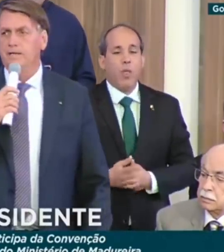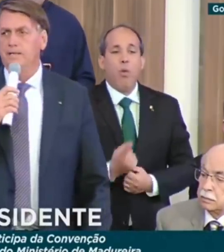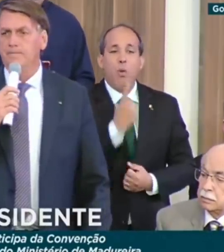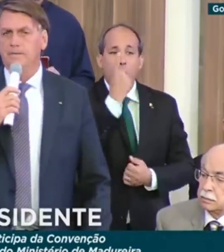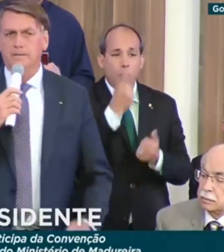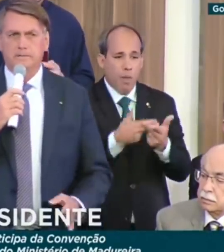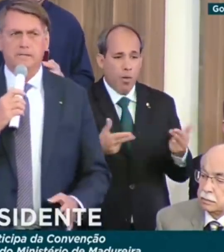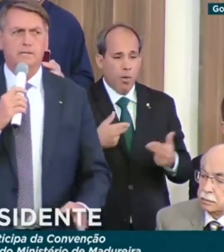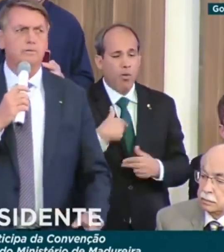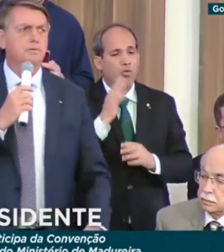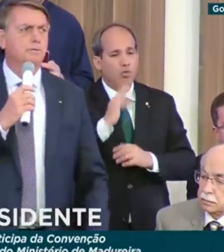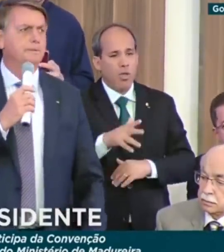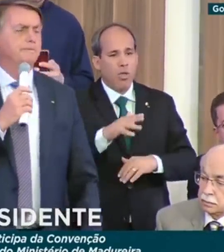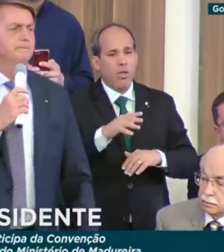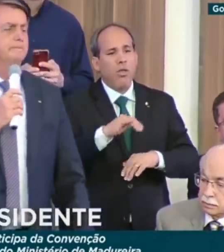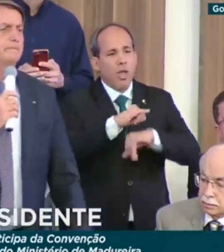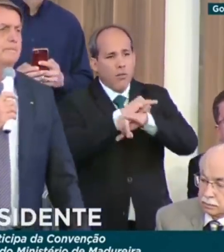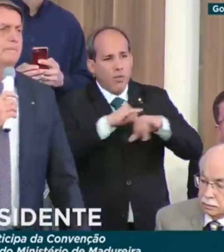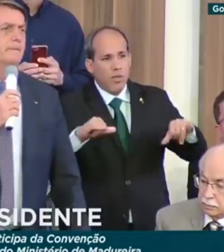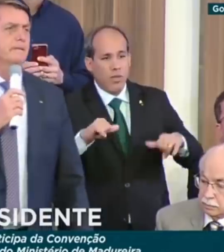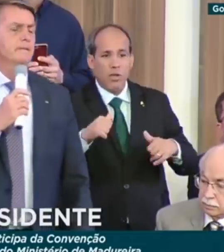que eu falei, está no YouTube,